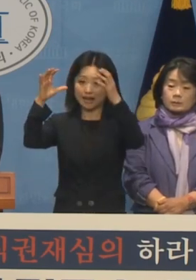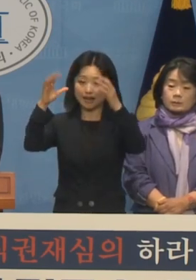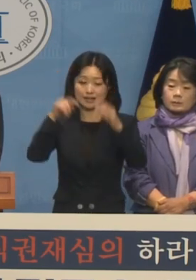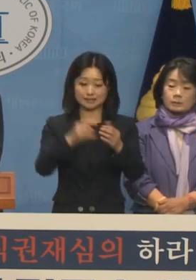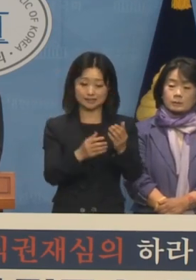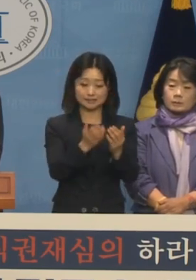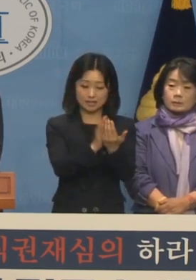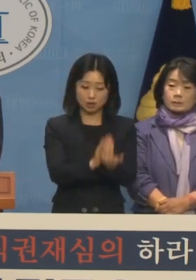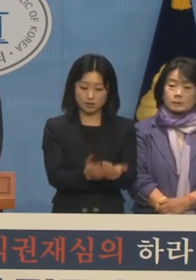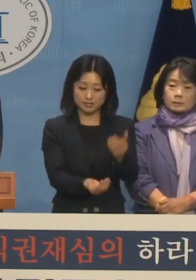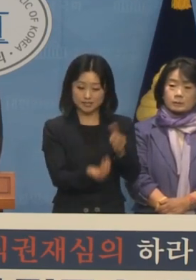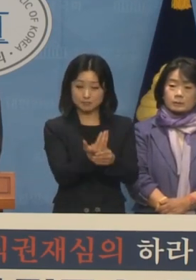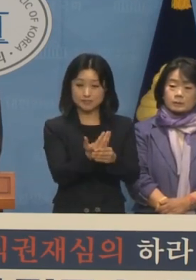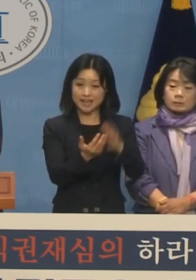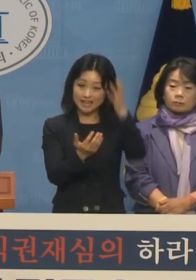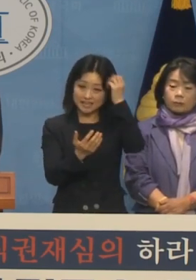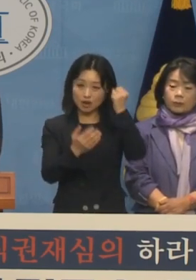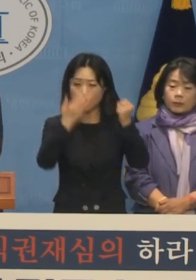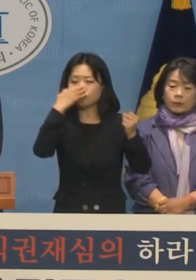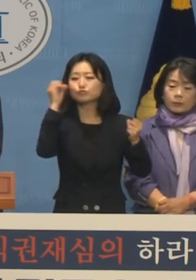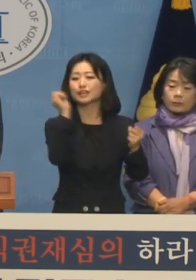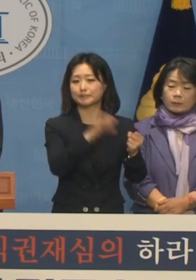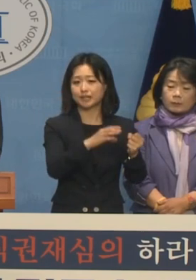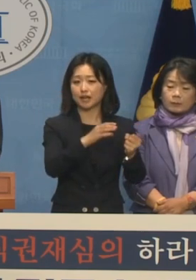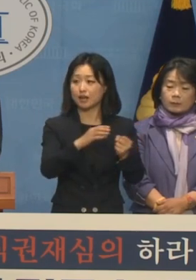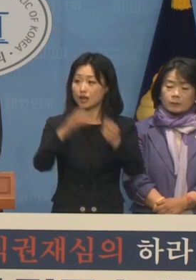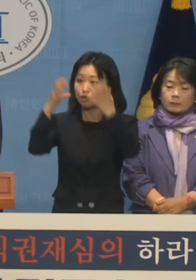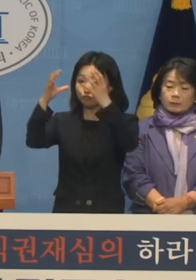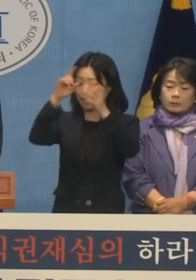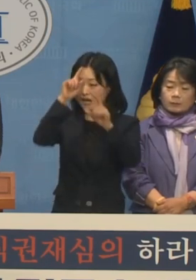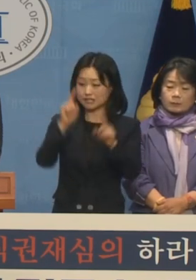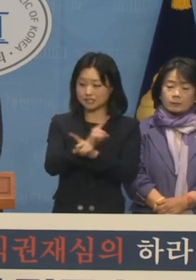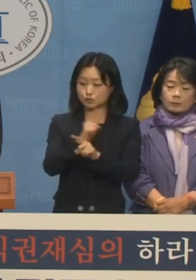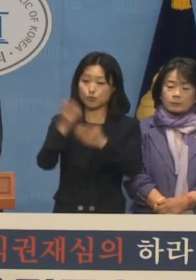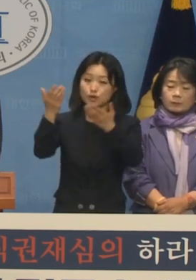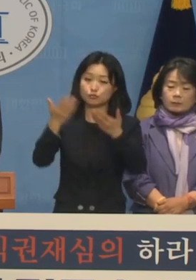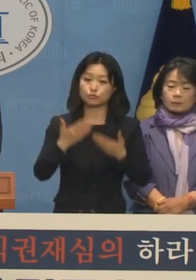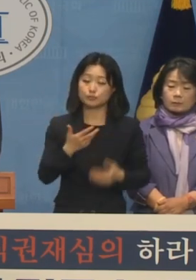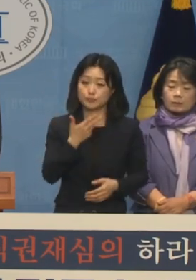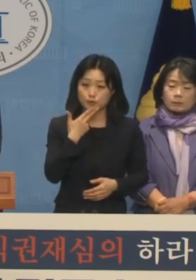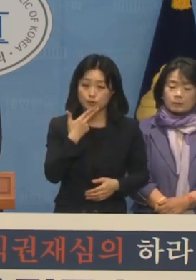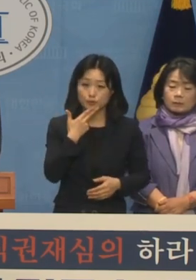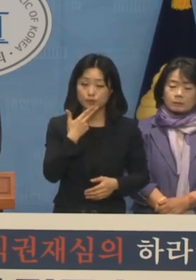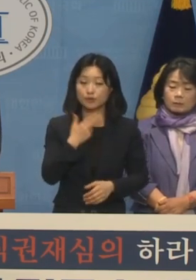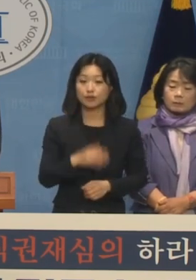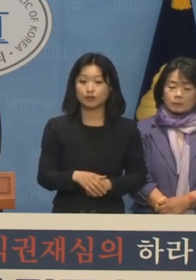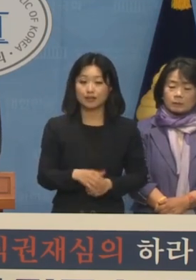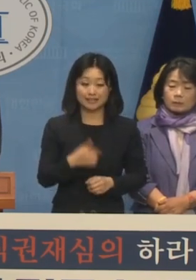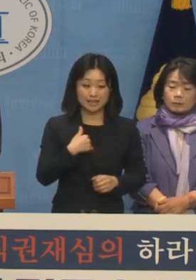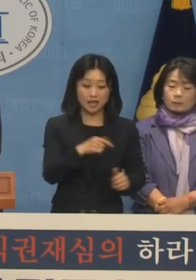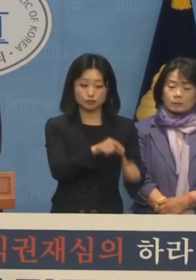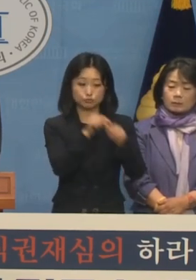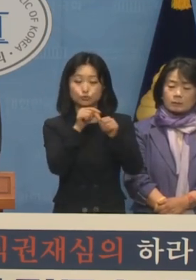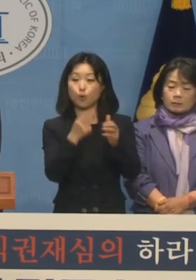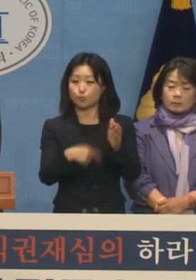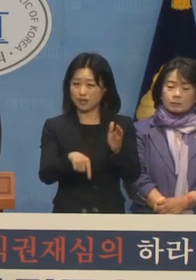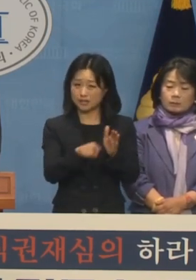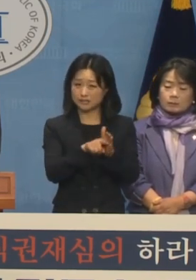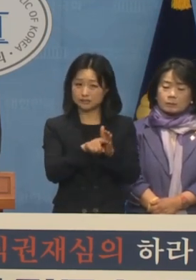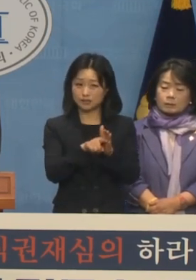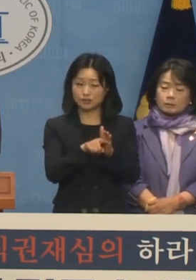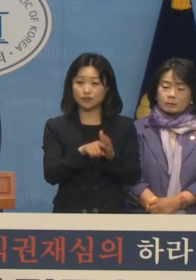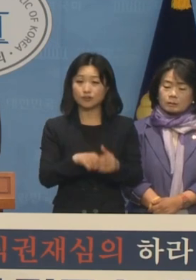그날의 기억을 무시합니다. 국가는 치료해 주려고도 안 하고 그날도 마찬가지 구조하려고